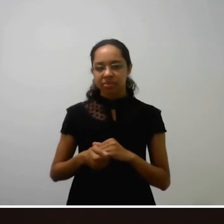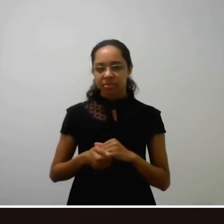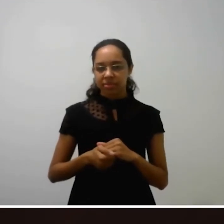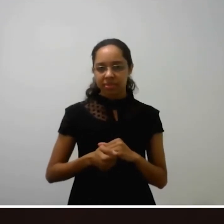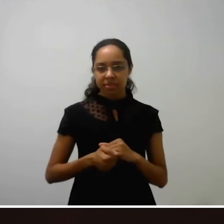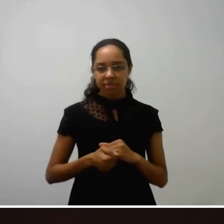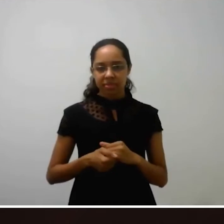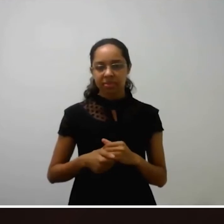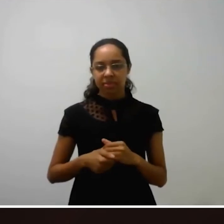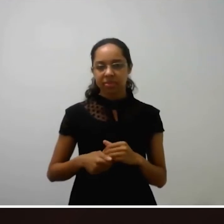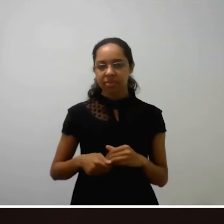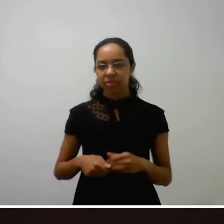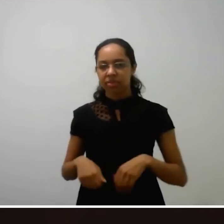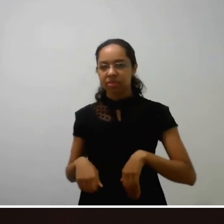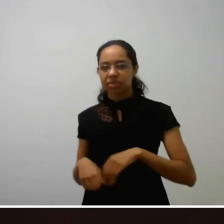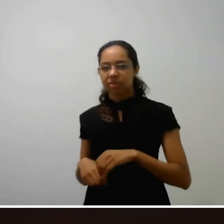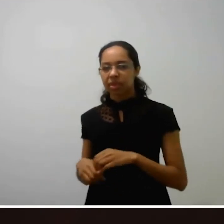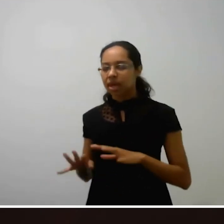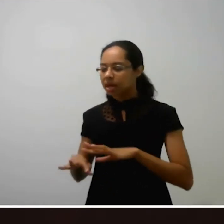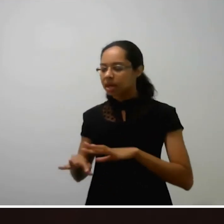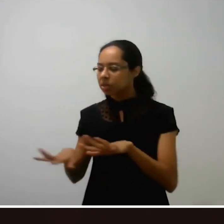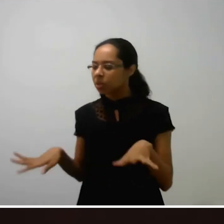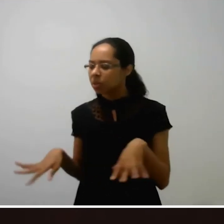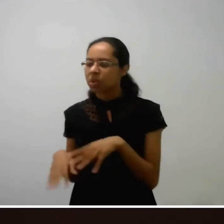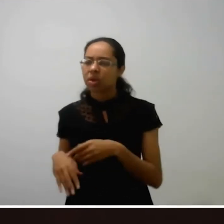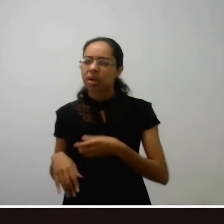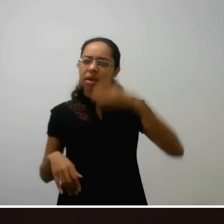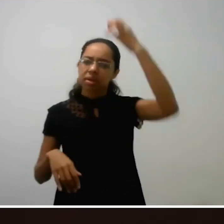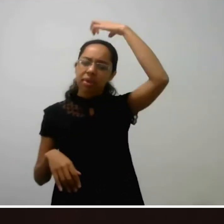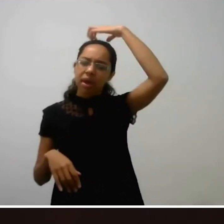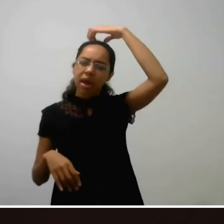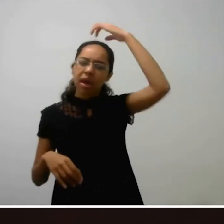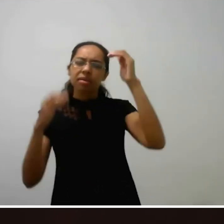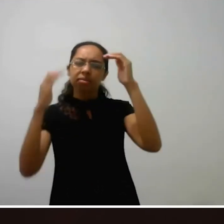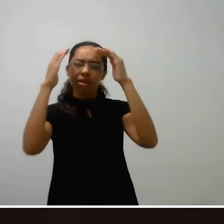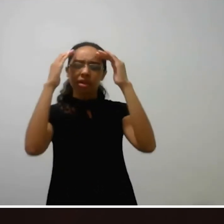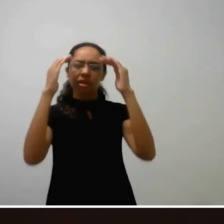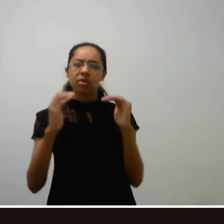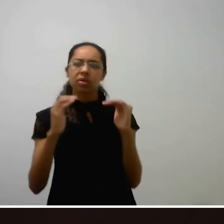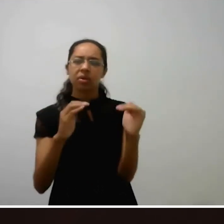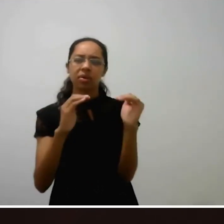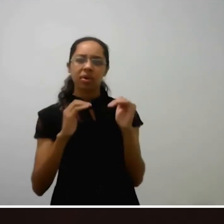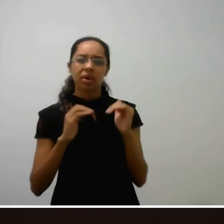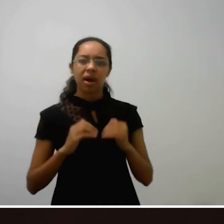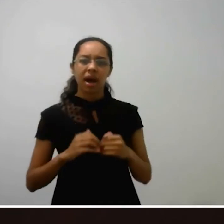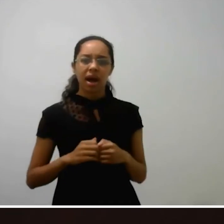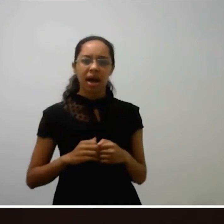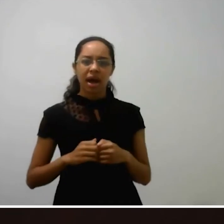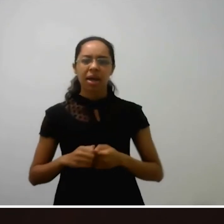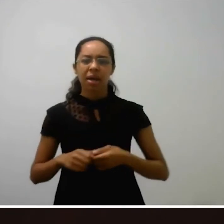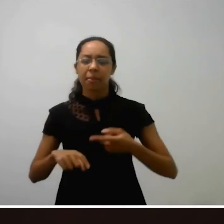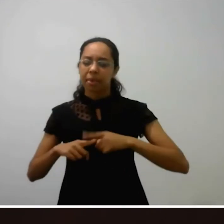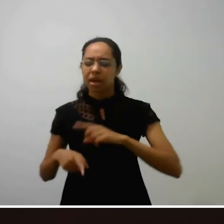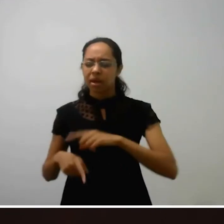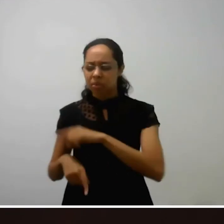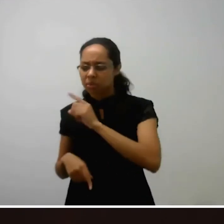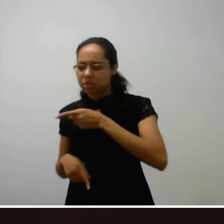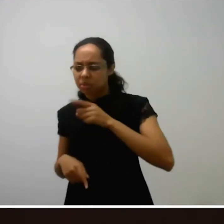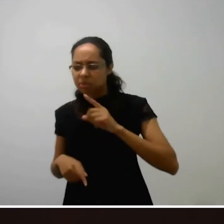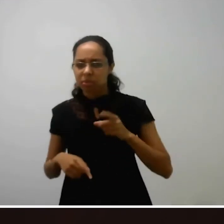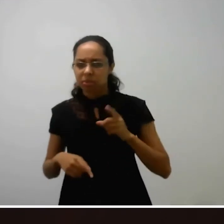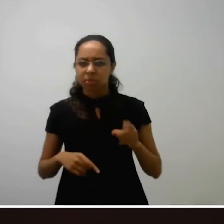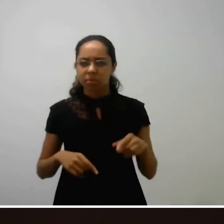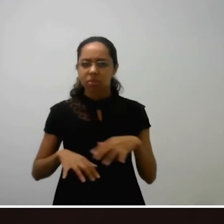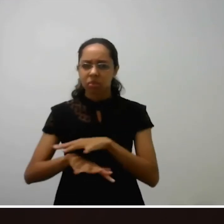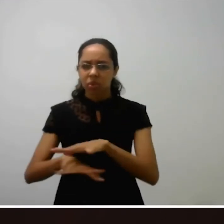rei como senhor supremo, possuíam e exerciam autoridade soberana sobre os seus domínios. Então,